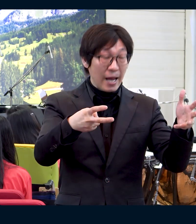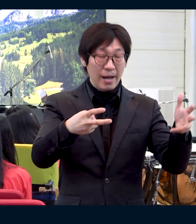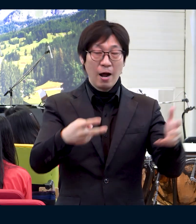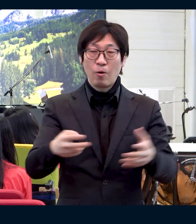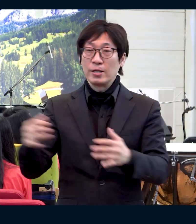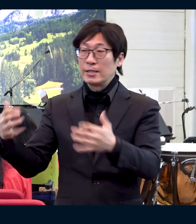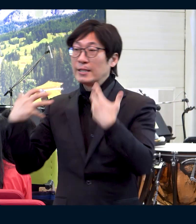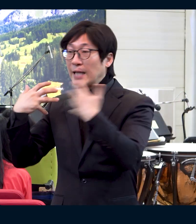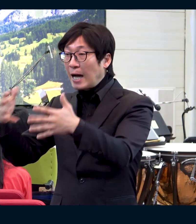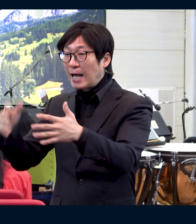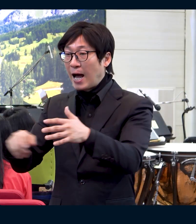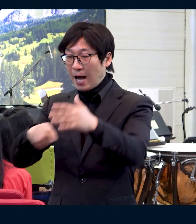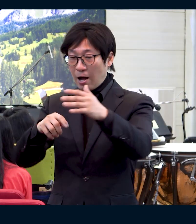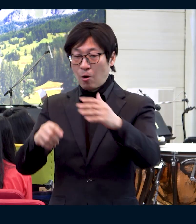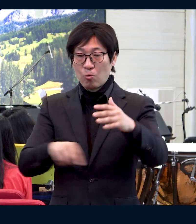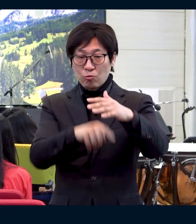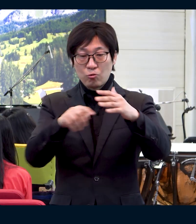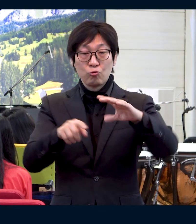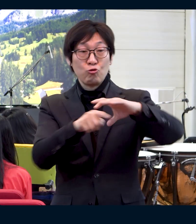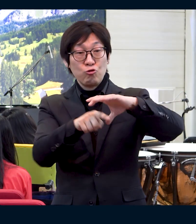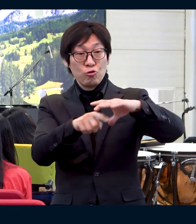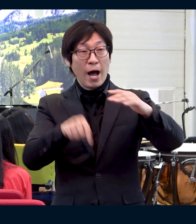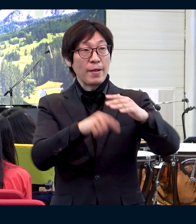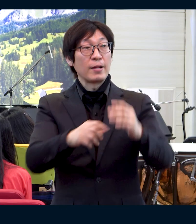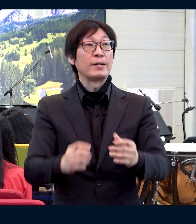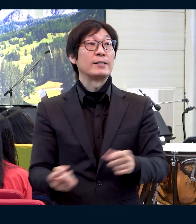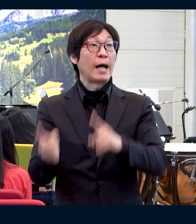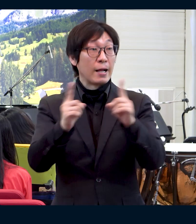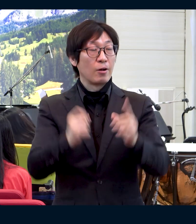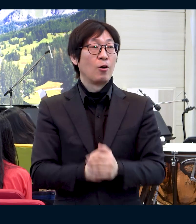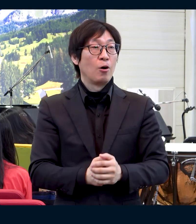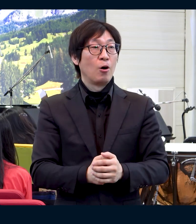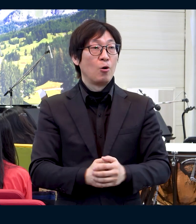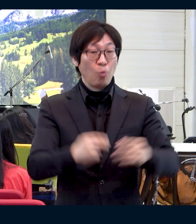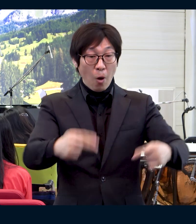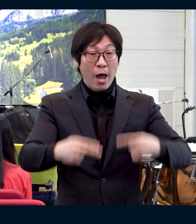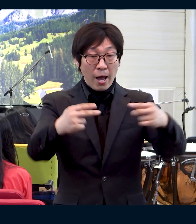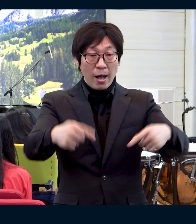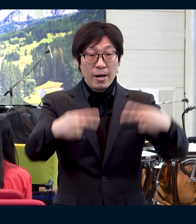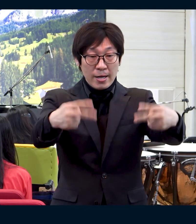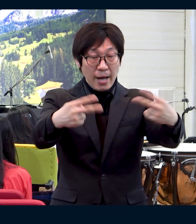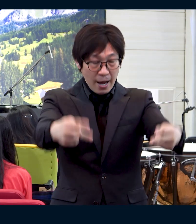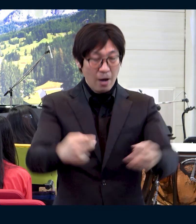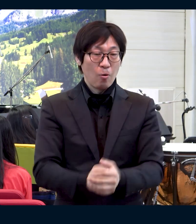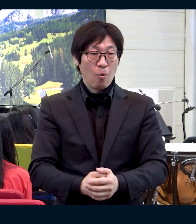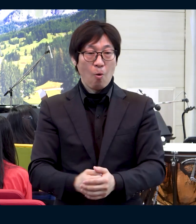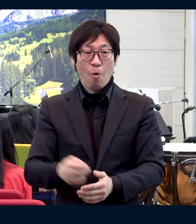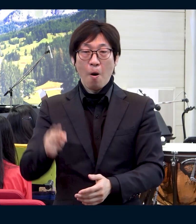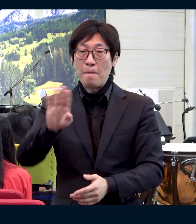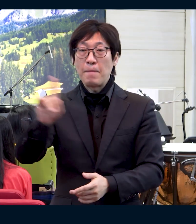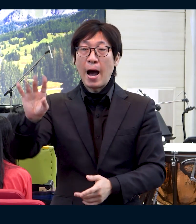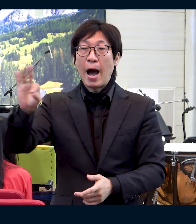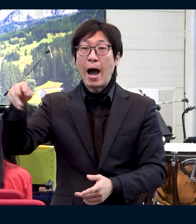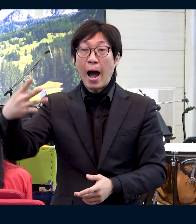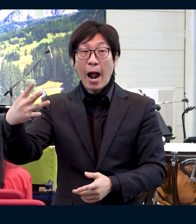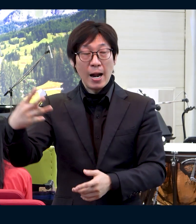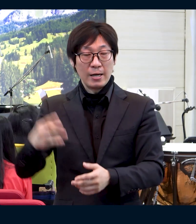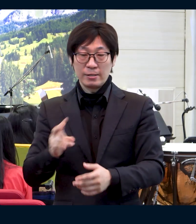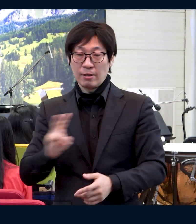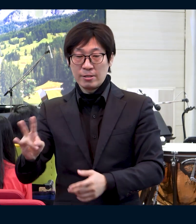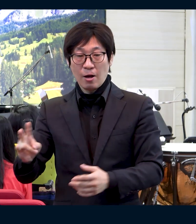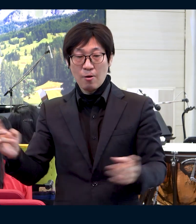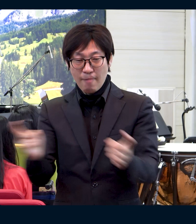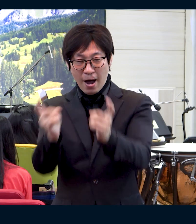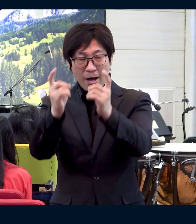속에 살아남는 그 이야기라든지, 또 엘리야와 450명의 바알 선지자의 싸움